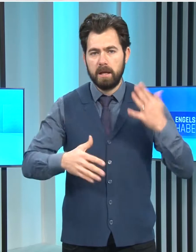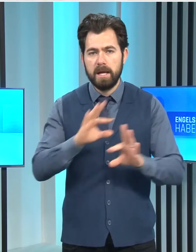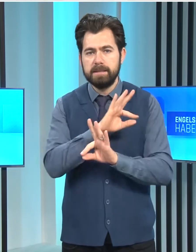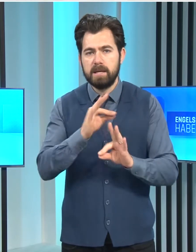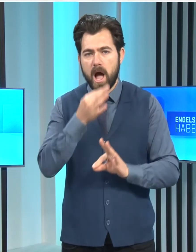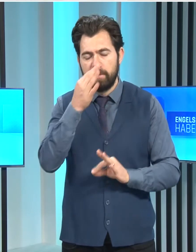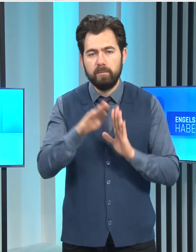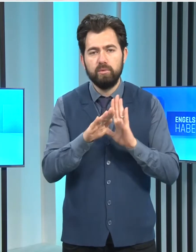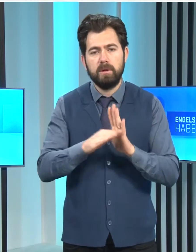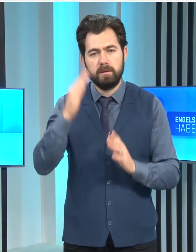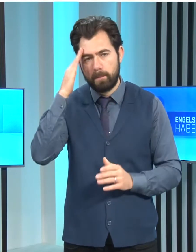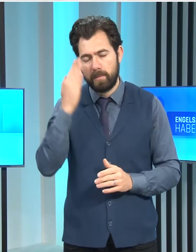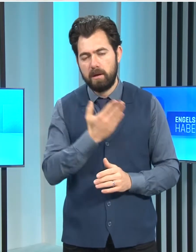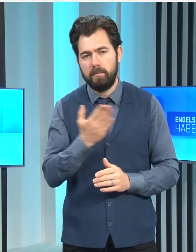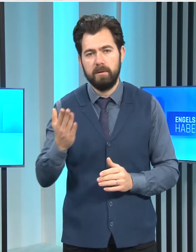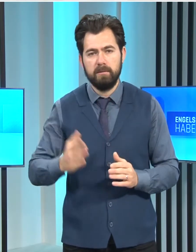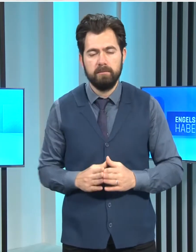Engelsiz Haber Bülteni'nden merhaba.